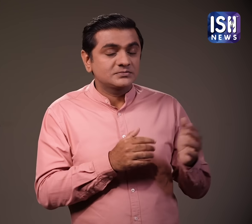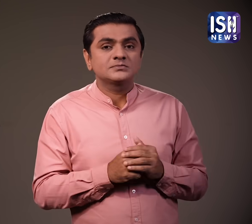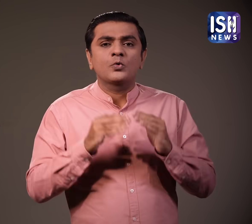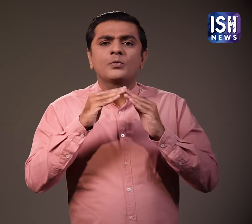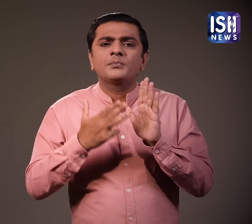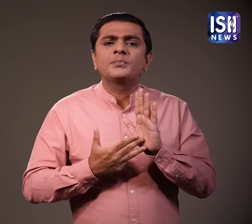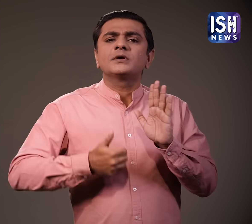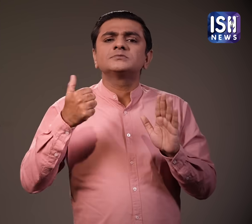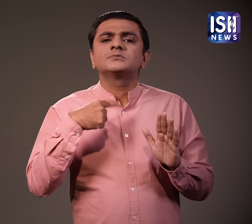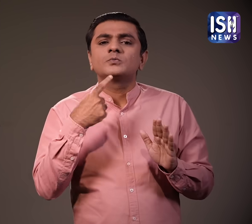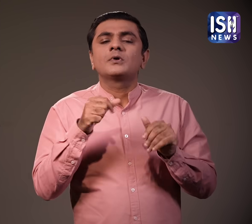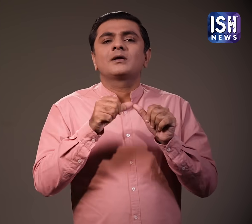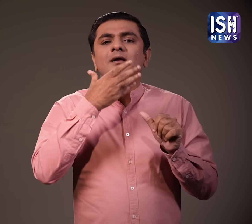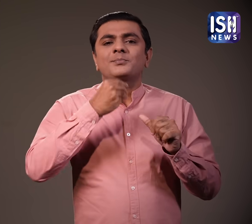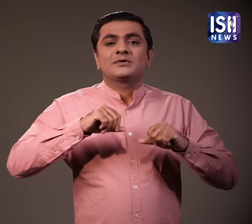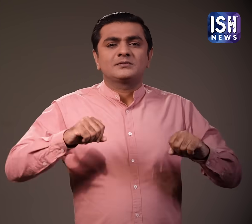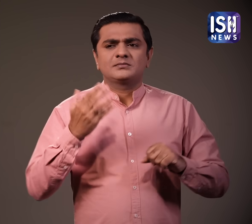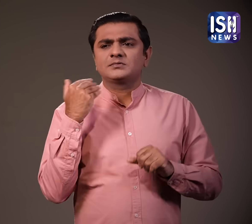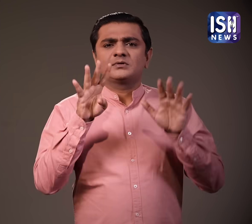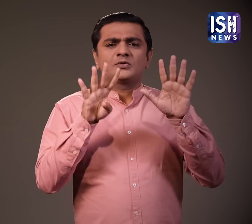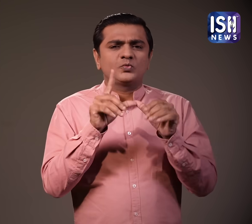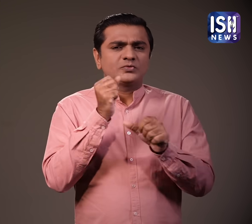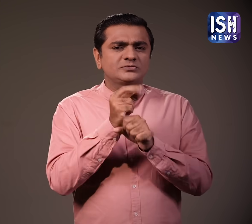केंद्रिया ग्रोव मंत्री अमिट शा ने 9 अगस्ट को कहा